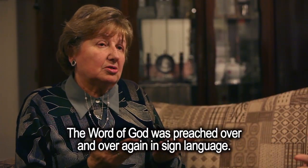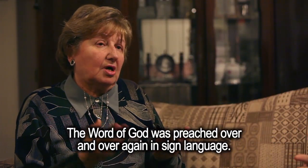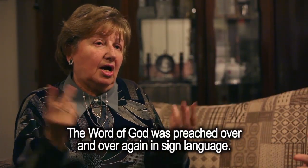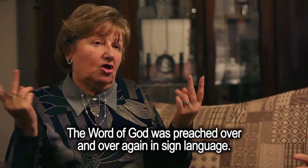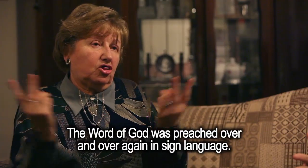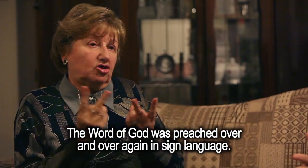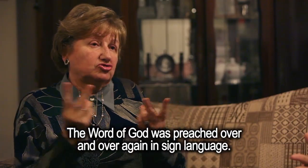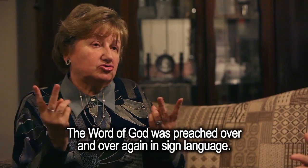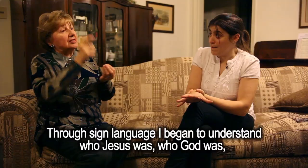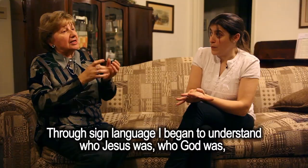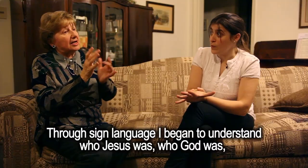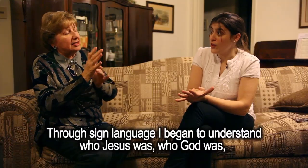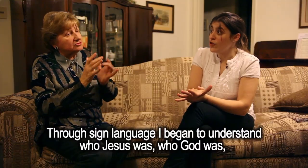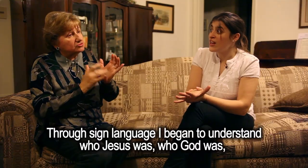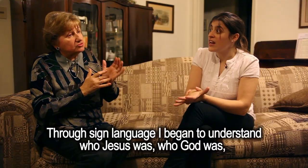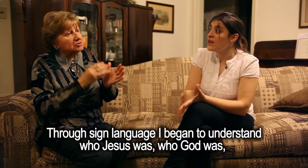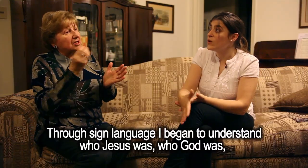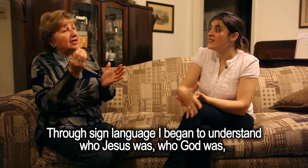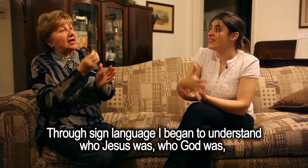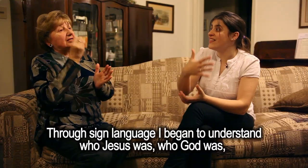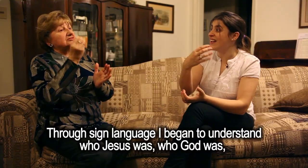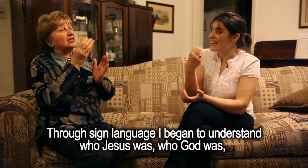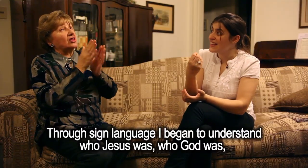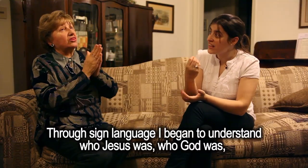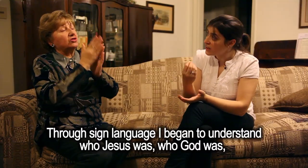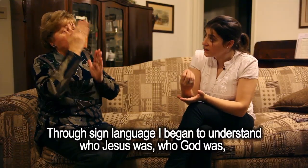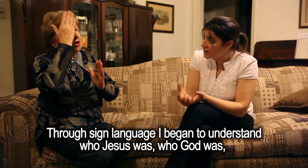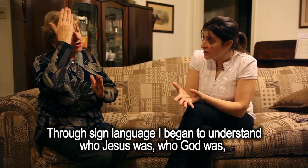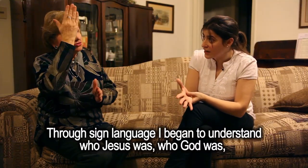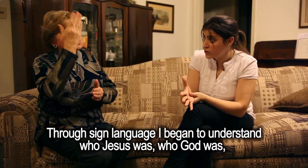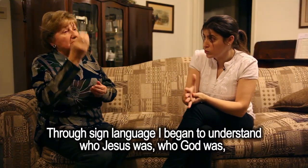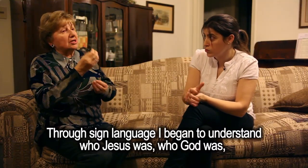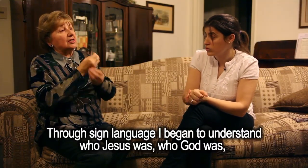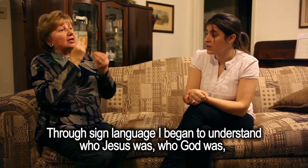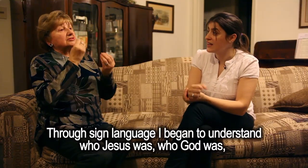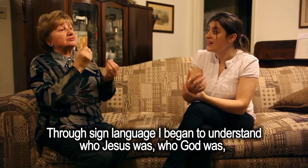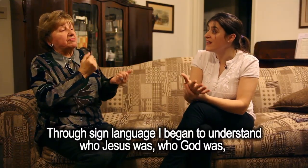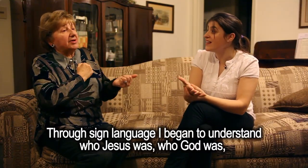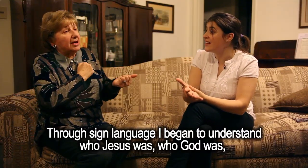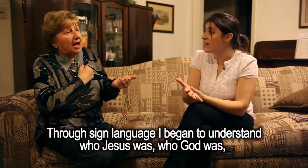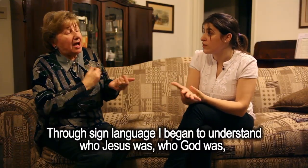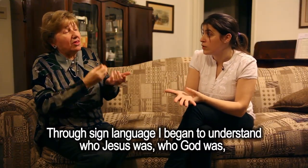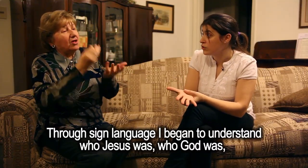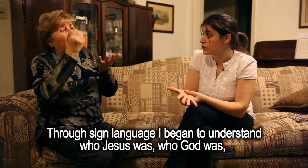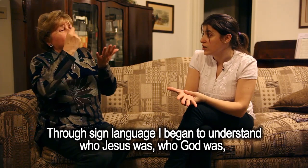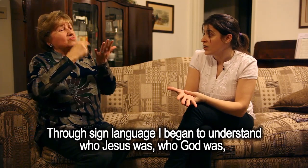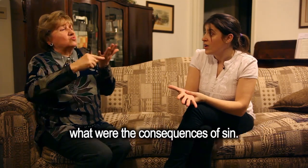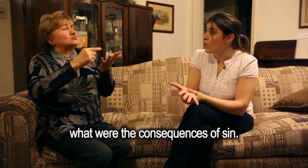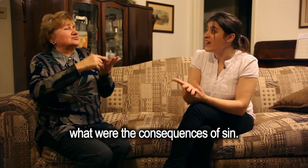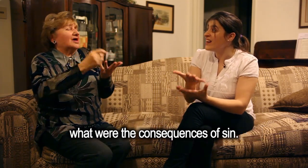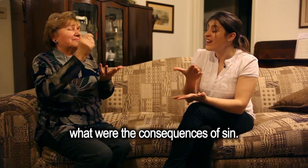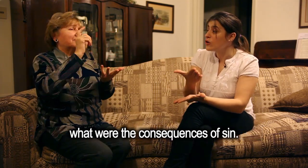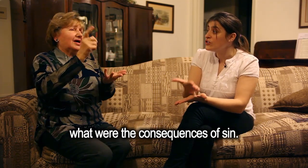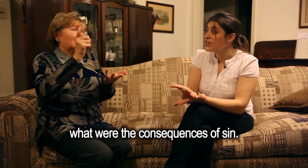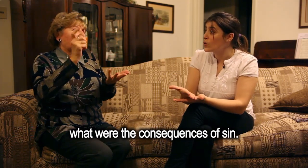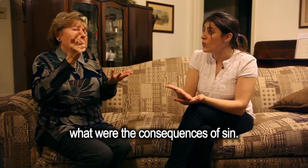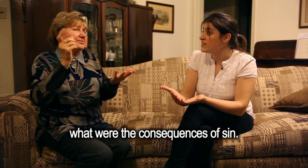de señas. Por medio de la lengua de señas, ¿quién era Jesús? ¿Quién era Dios? ¿Cuál era la consecuencia